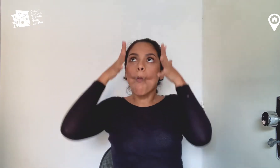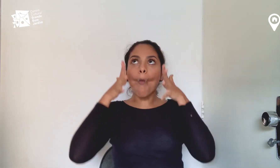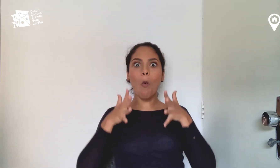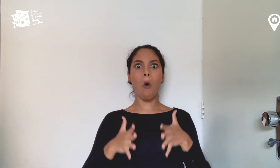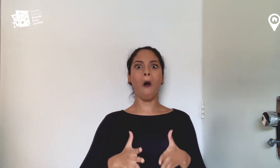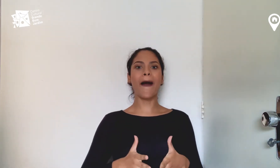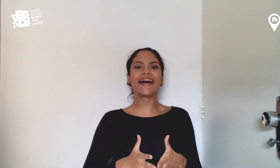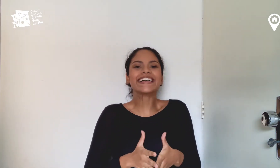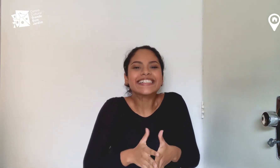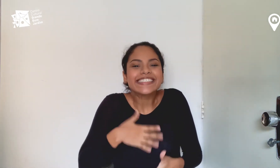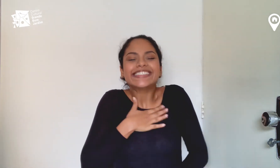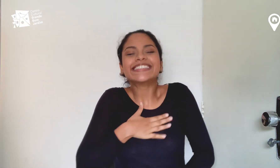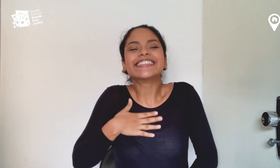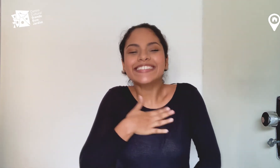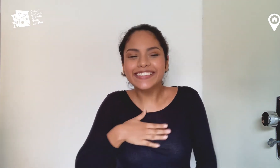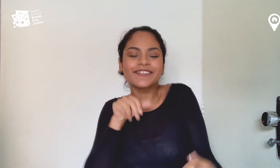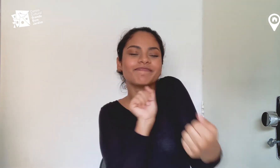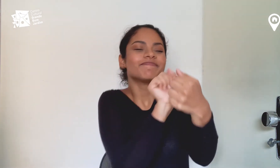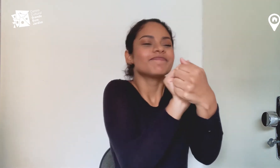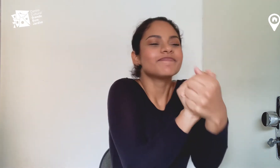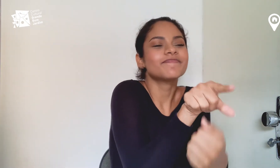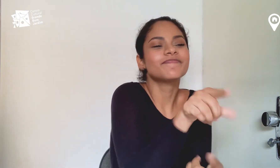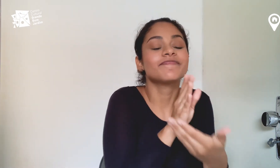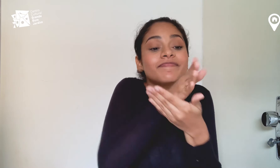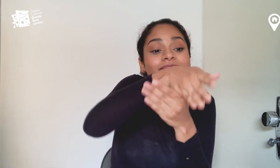De estar perto de você e entrar no mar.